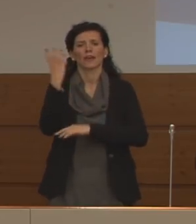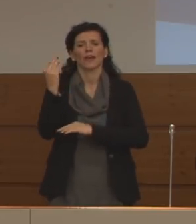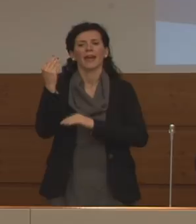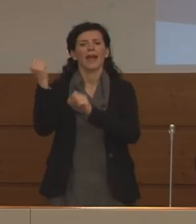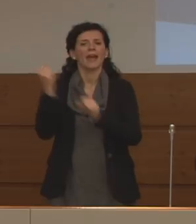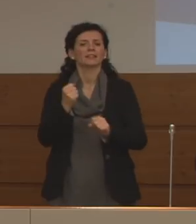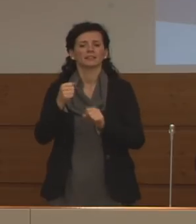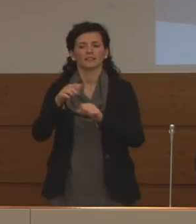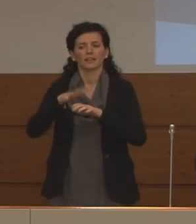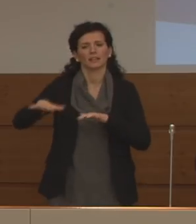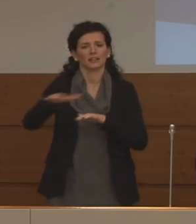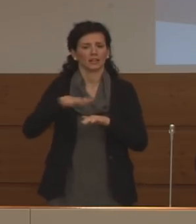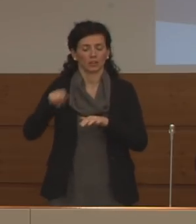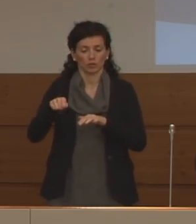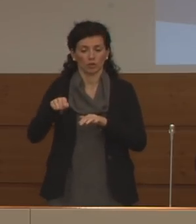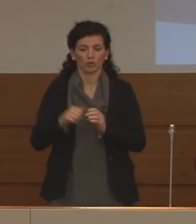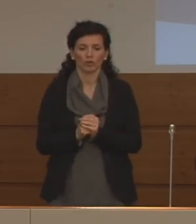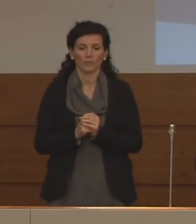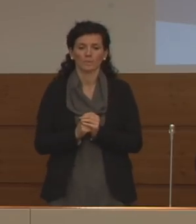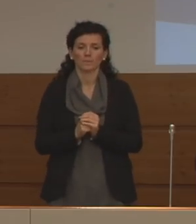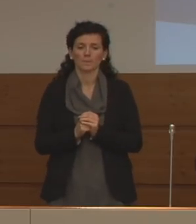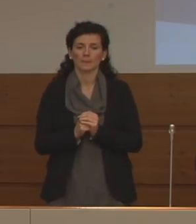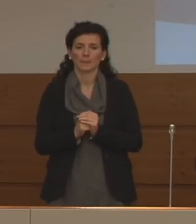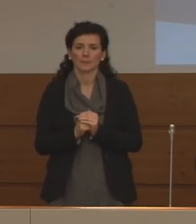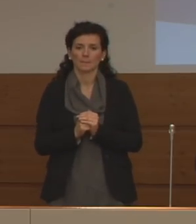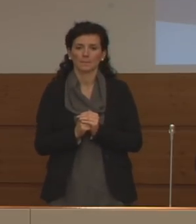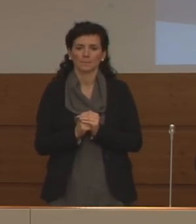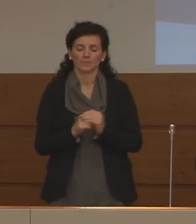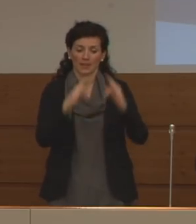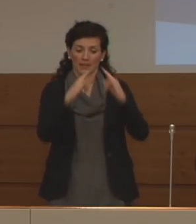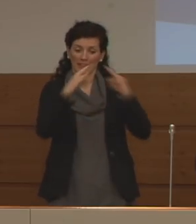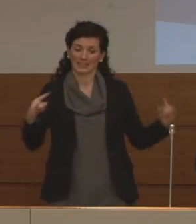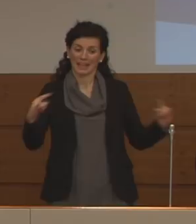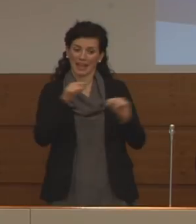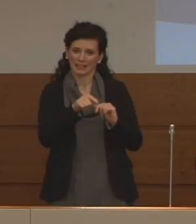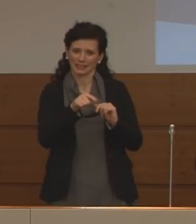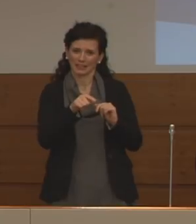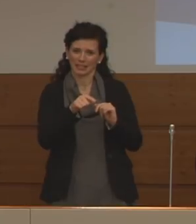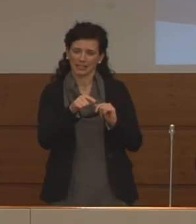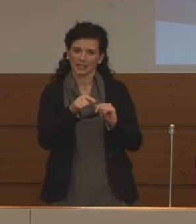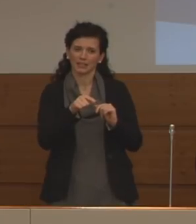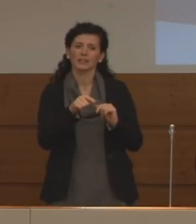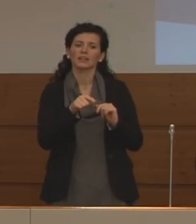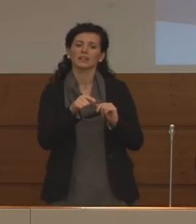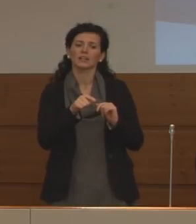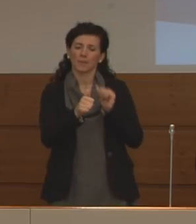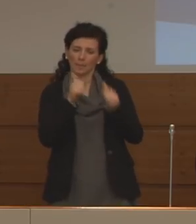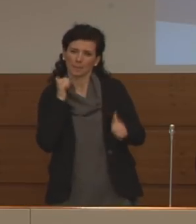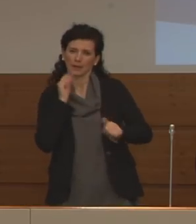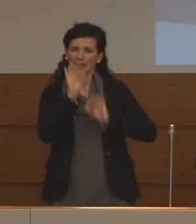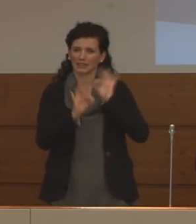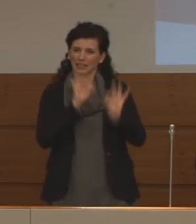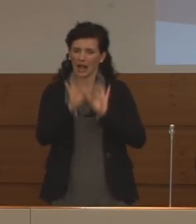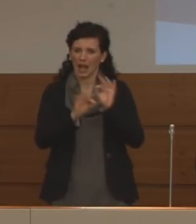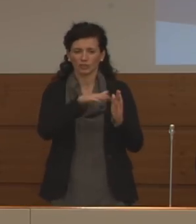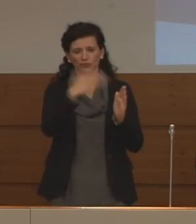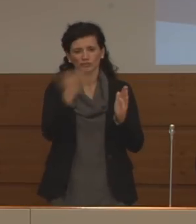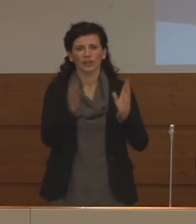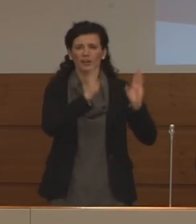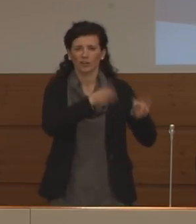il numero delle tende che sono state installate per l'attività di presidio